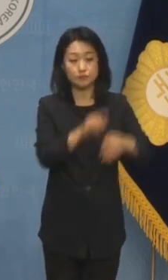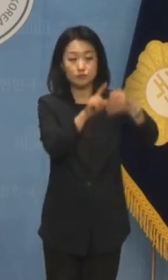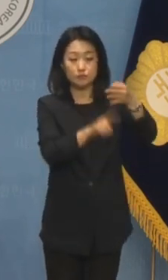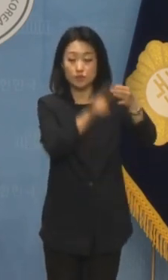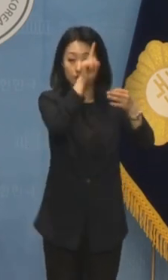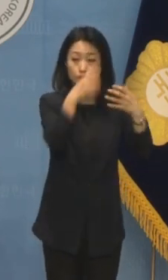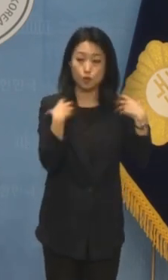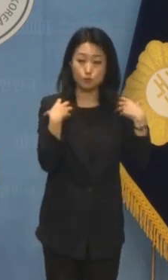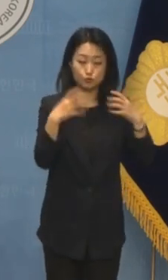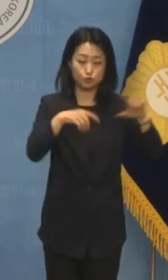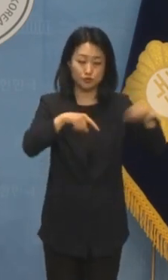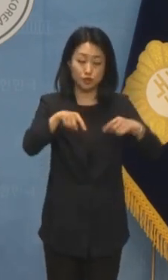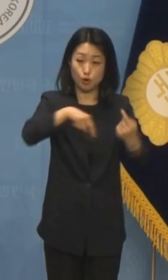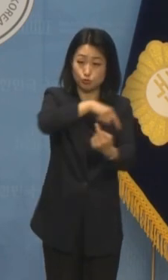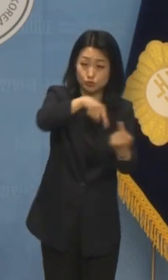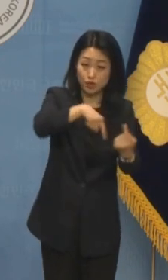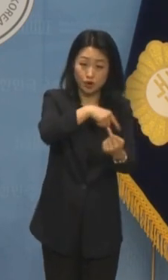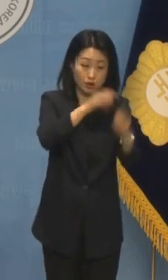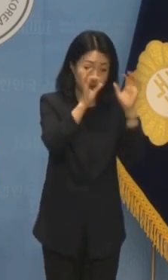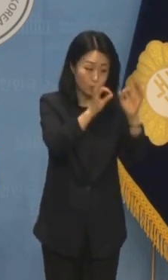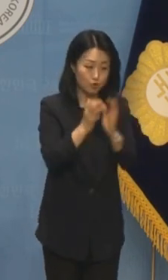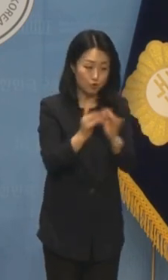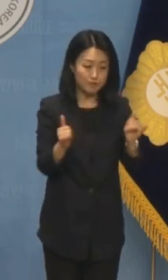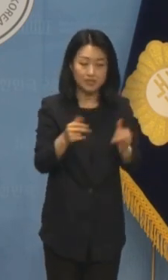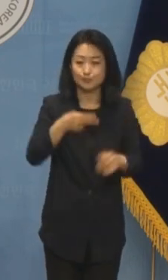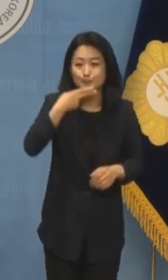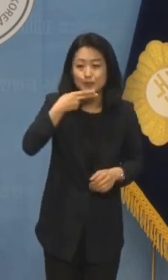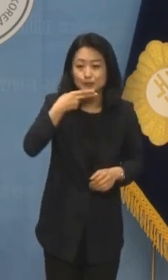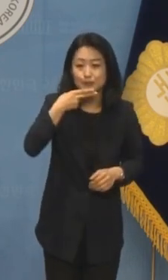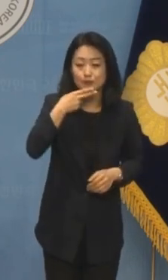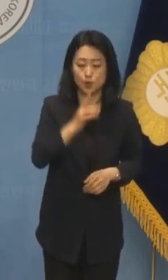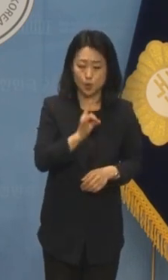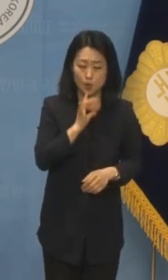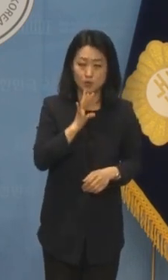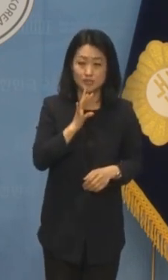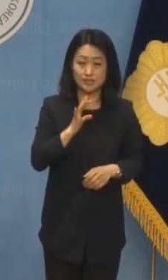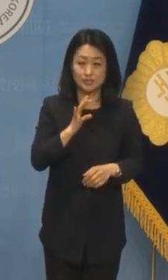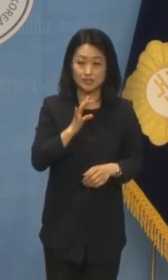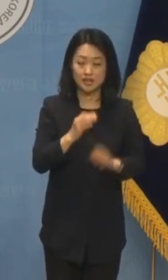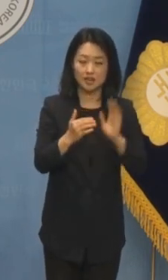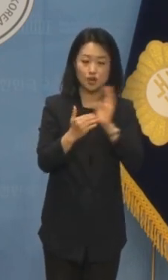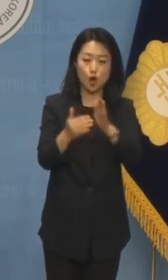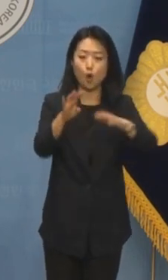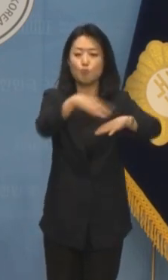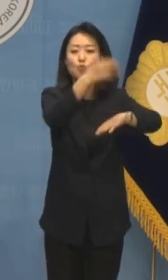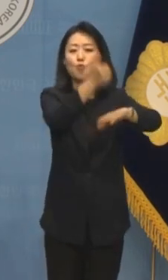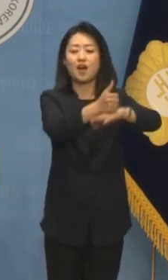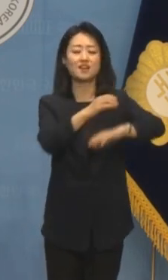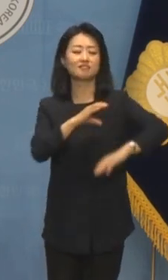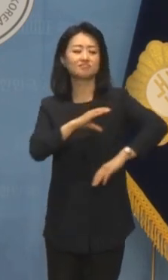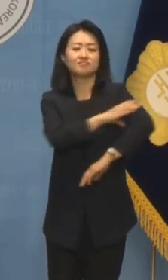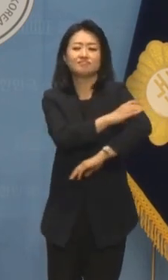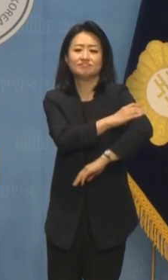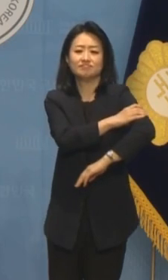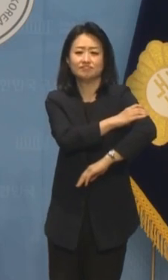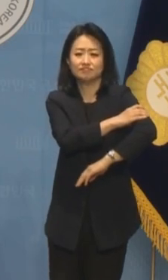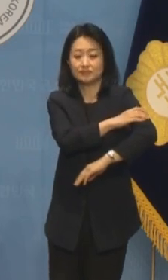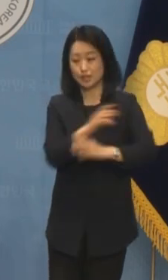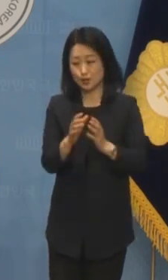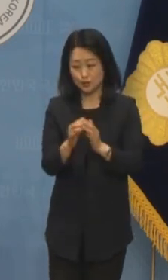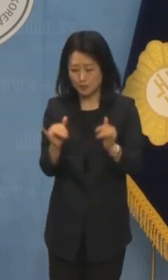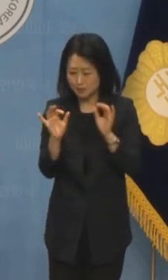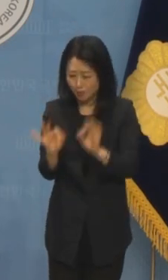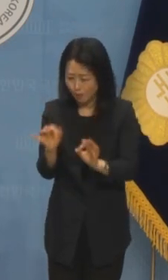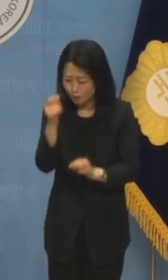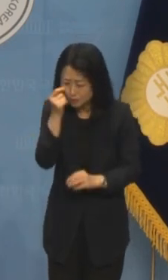윤석열 정부의 국정 운영에는 국민은 없고 오로지 힘자랑하는 거부왕만 있습니다. 국민이